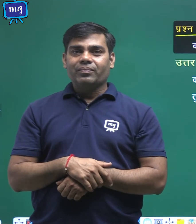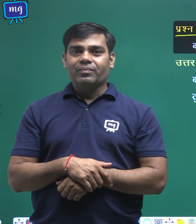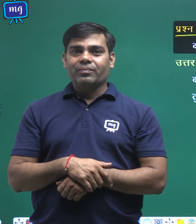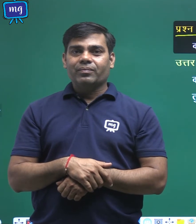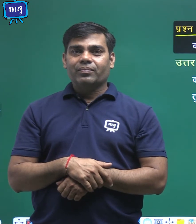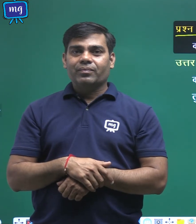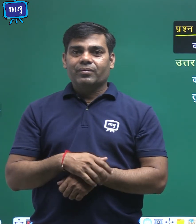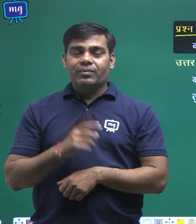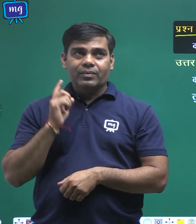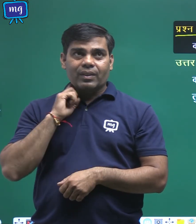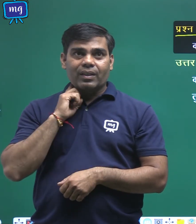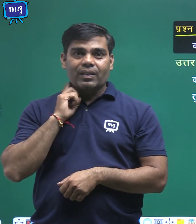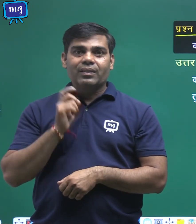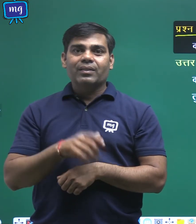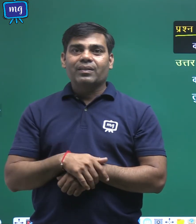गर्दन